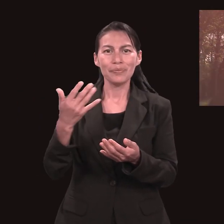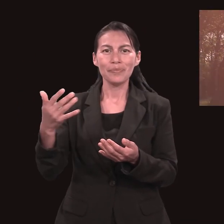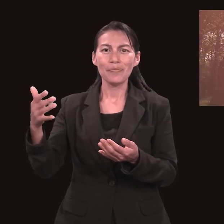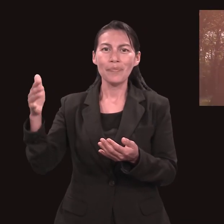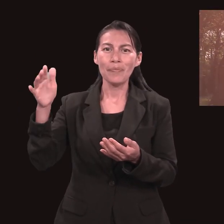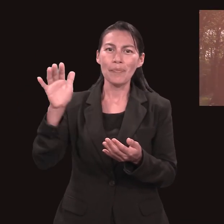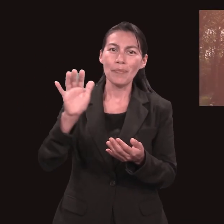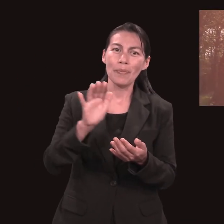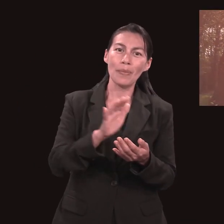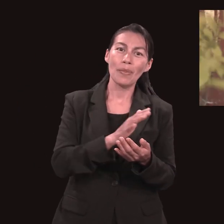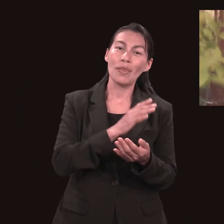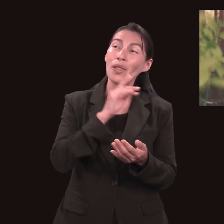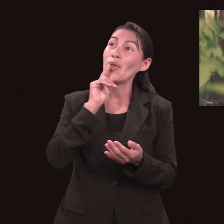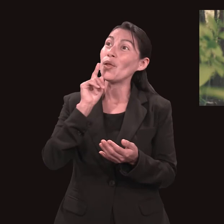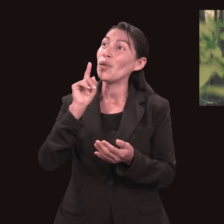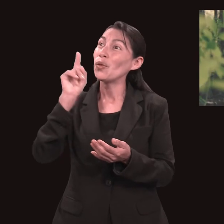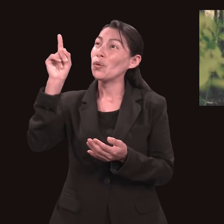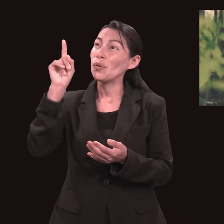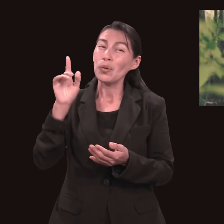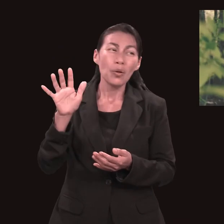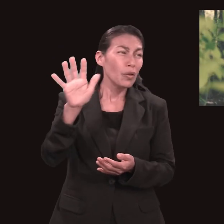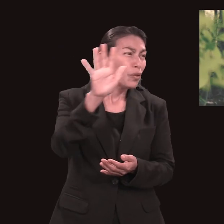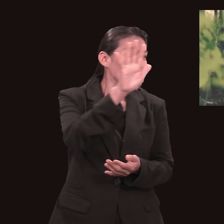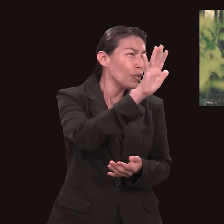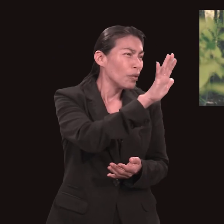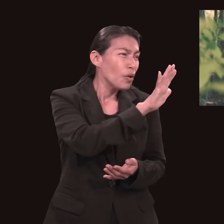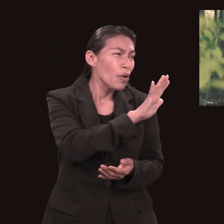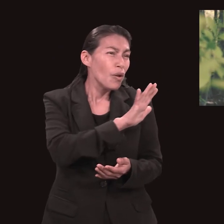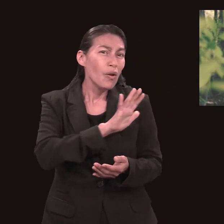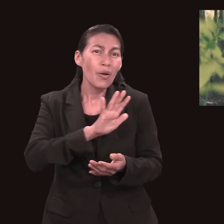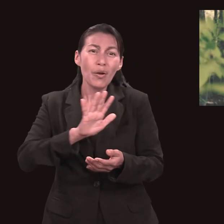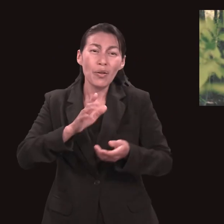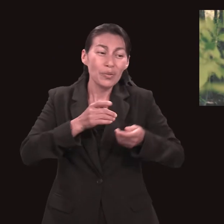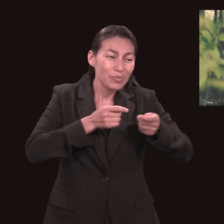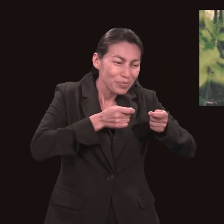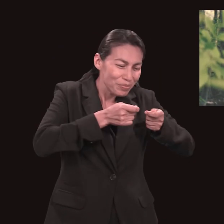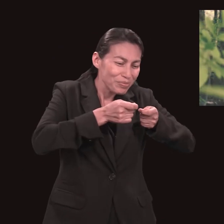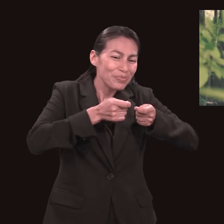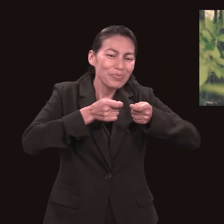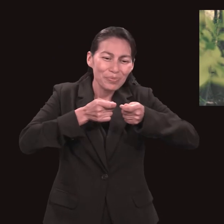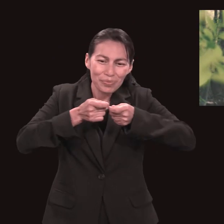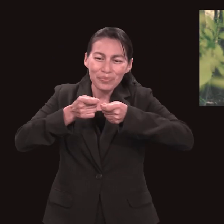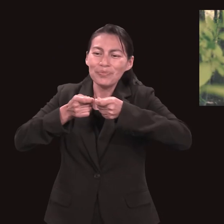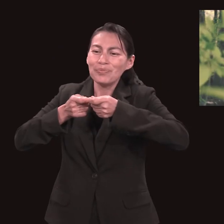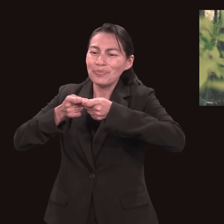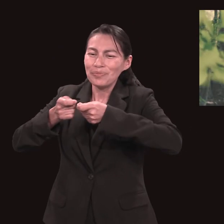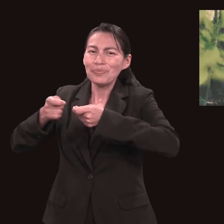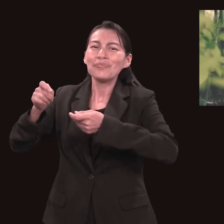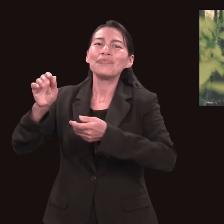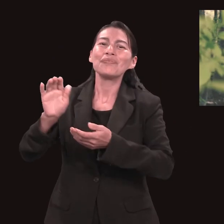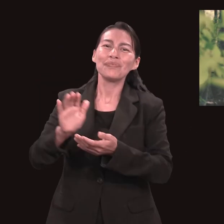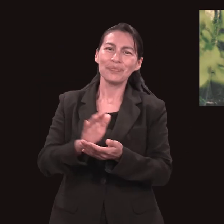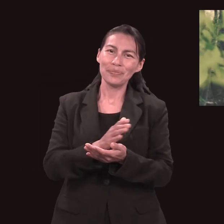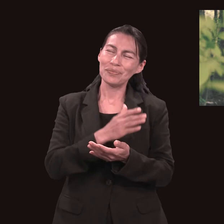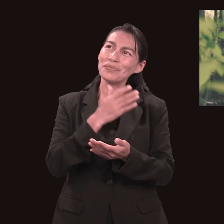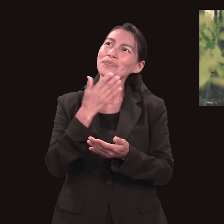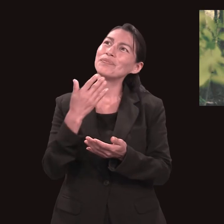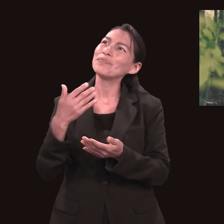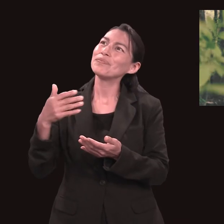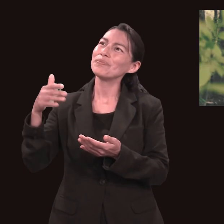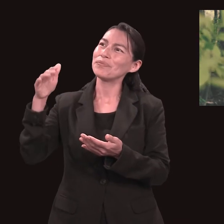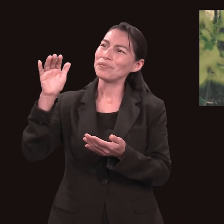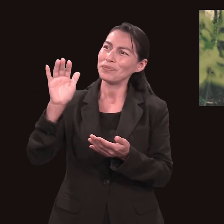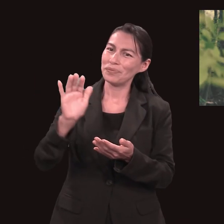y tú que eres el control de lo que sea